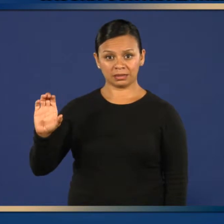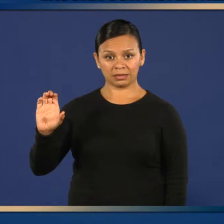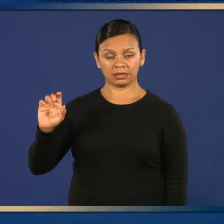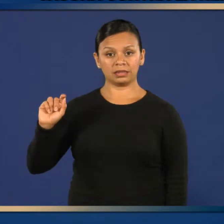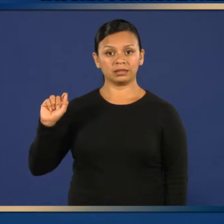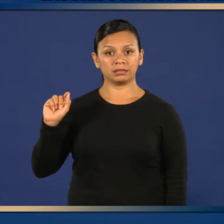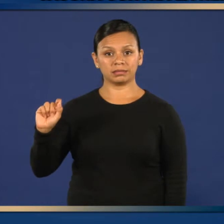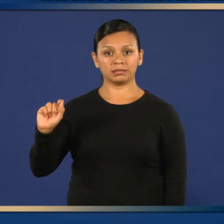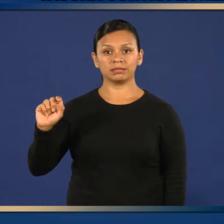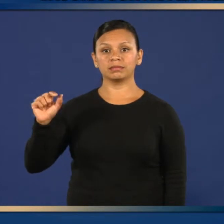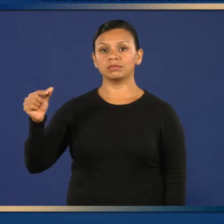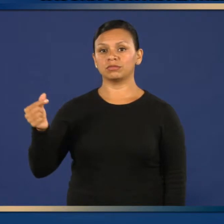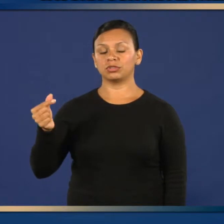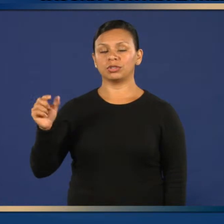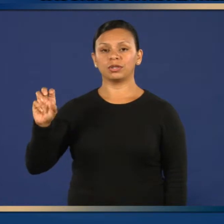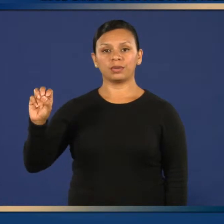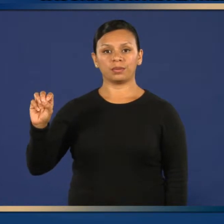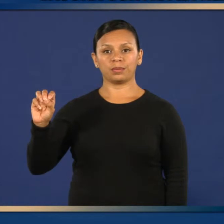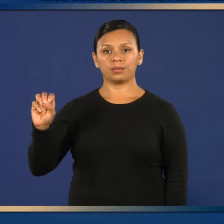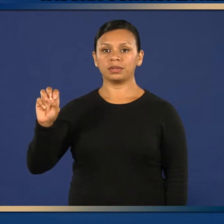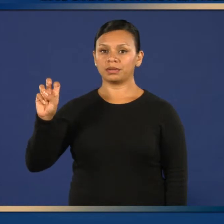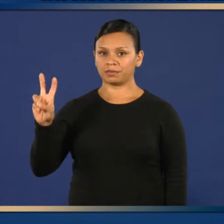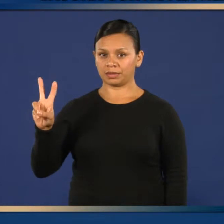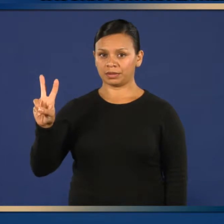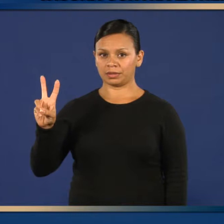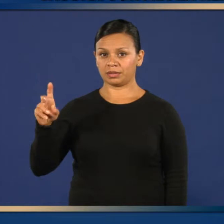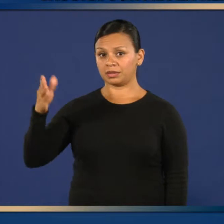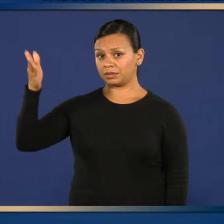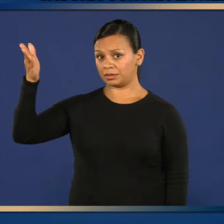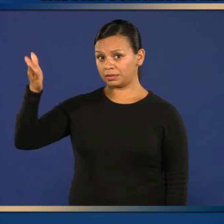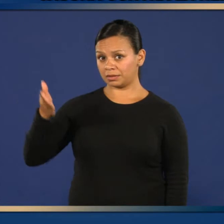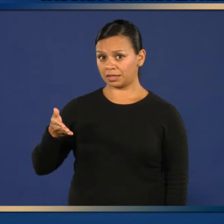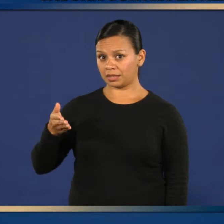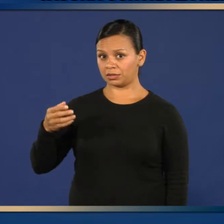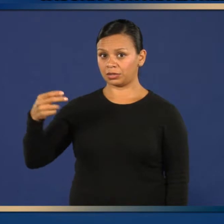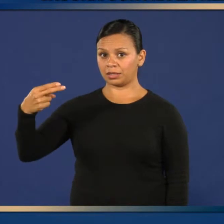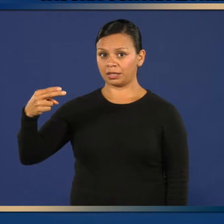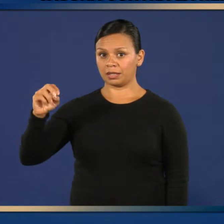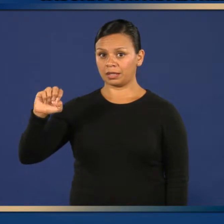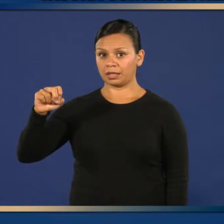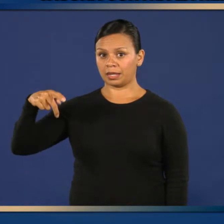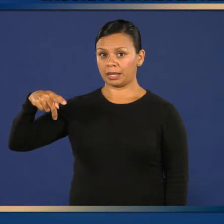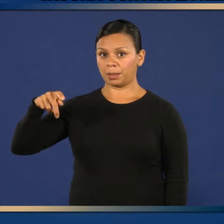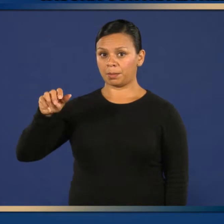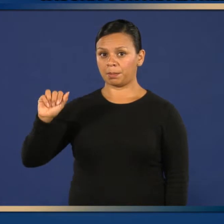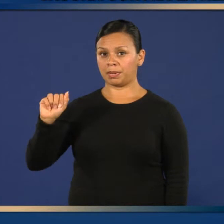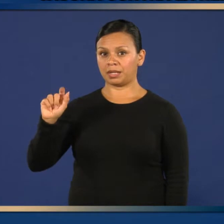de c punto g o v flash hepatitis o